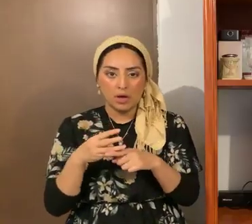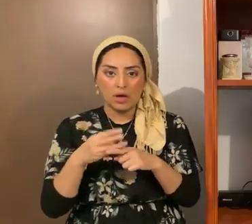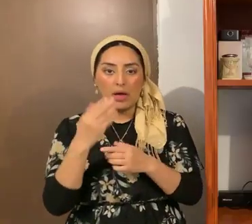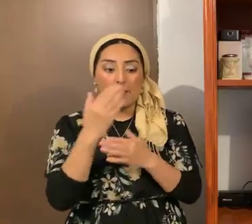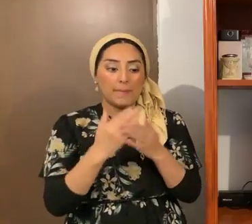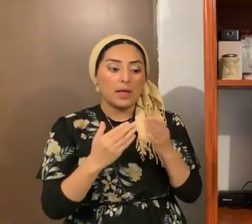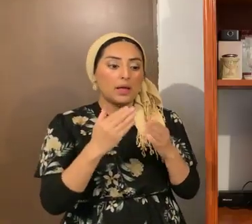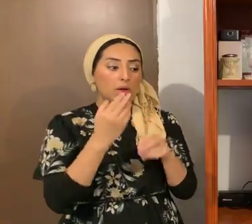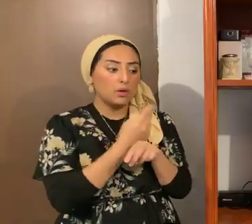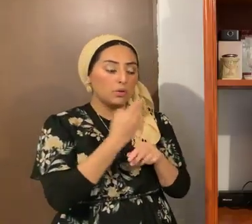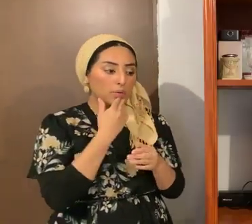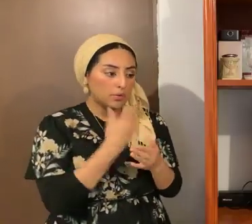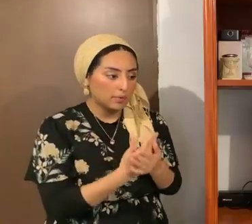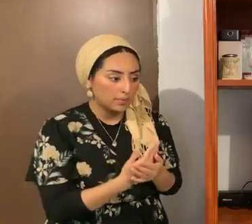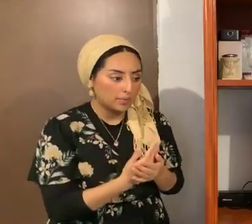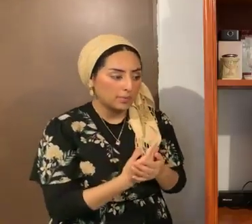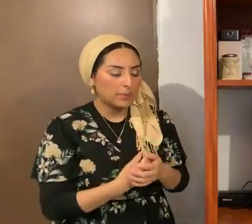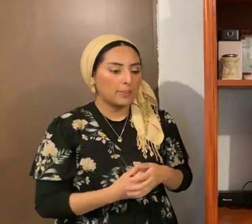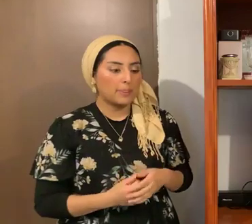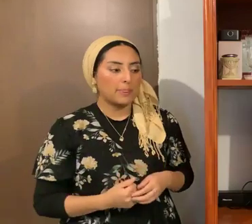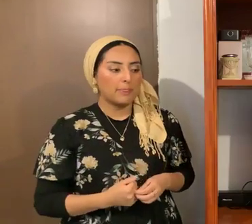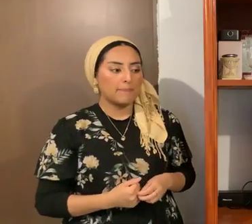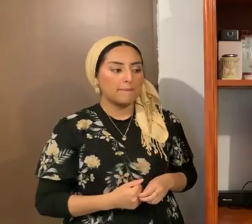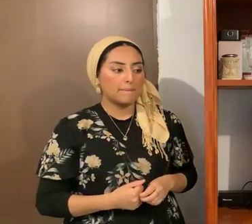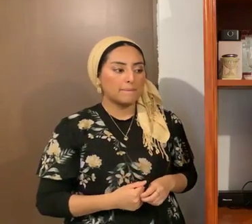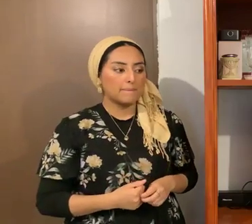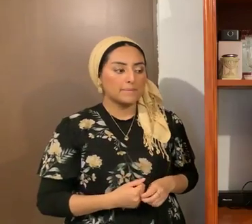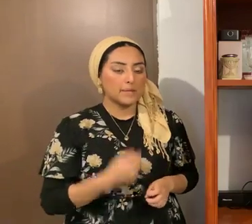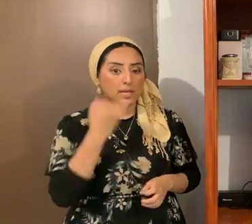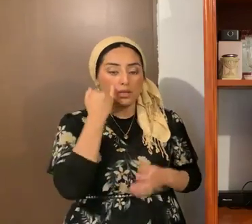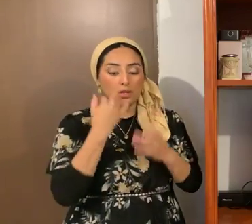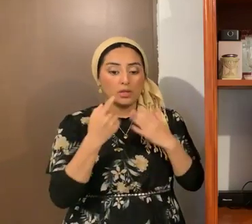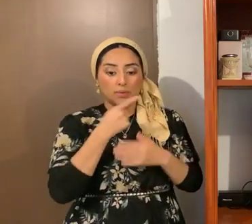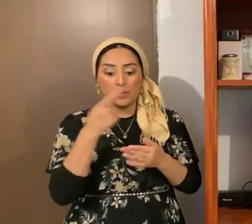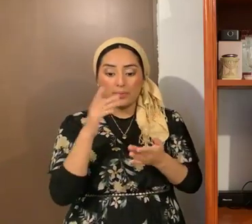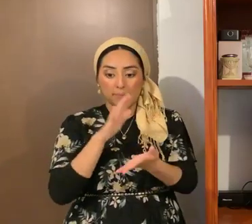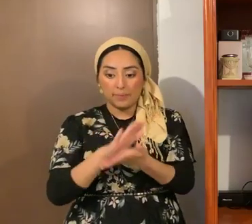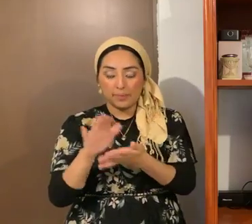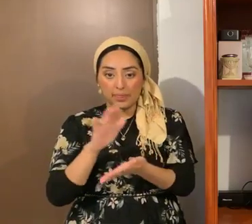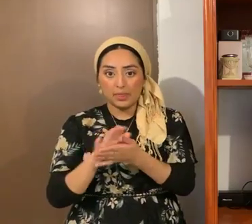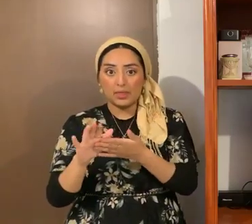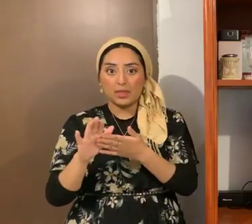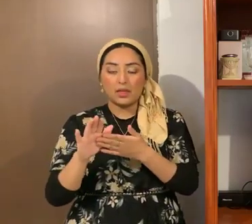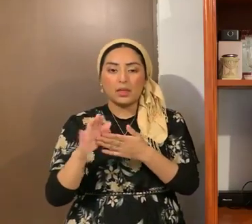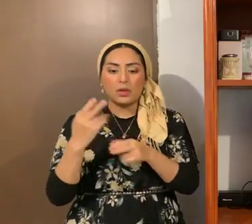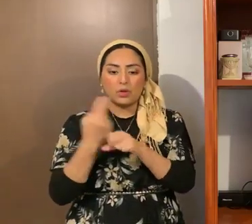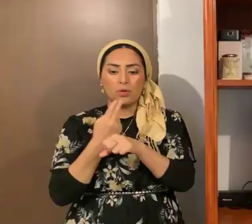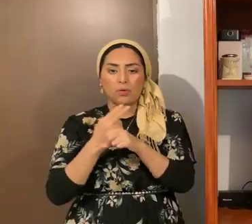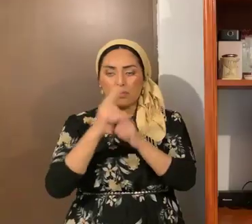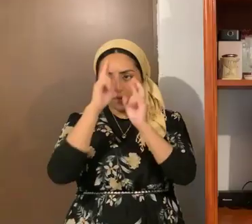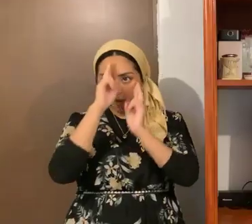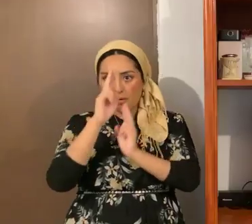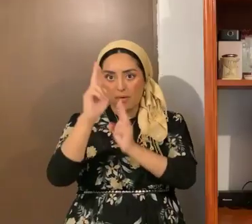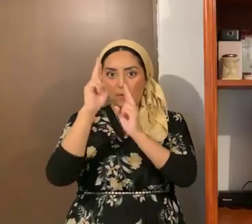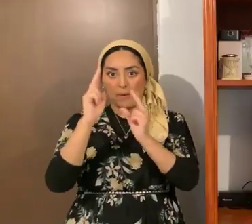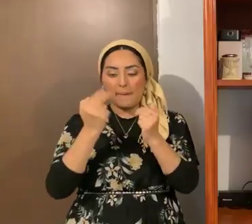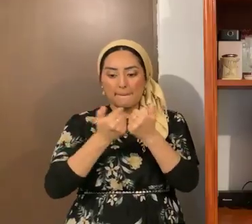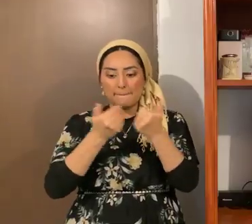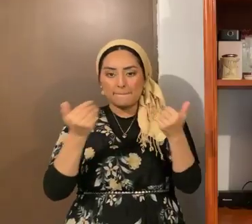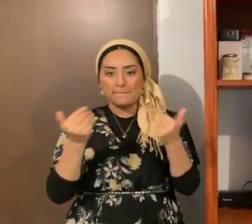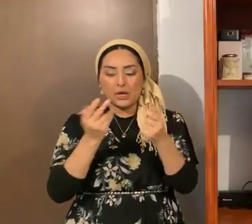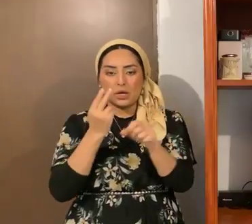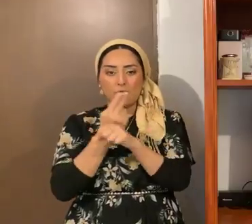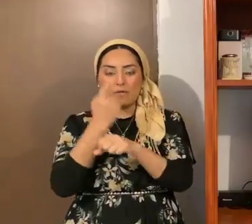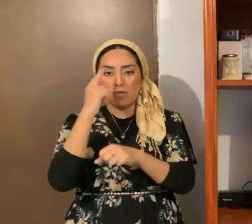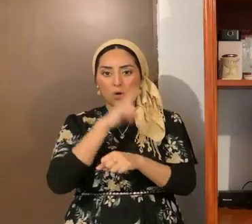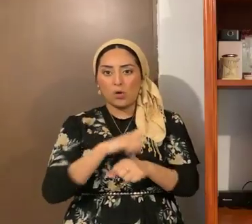son para usos honrosos y otros para usos viles. Así que, si alguno se limpia de estas cosas, será instrumento para honra, apartado, útil al Adón